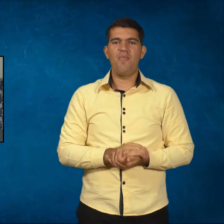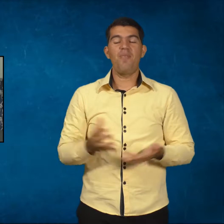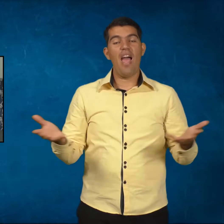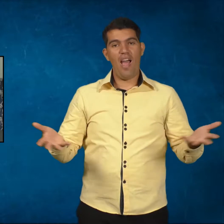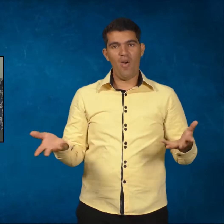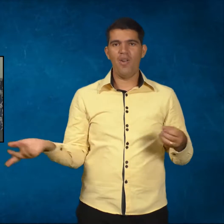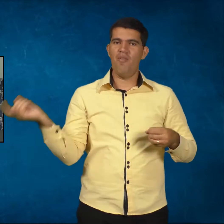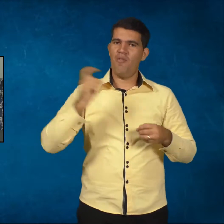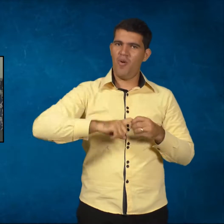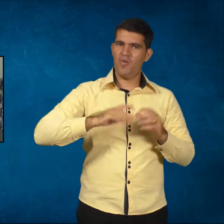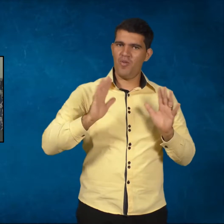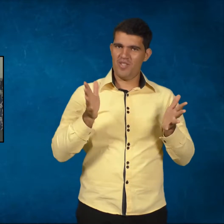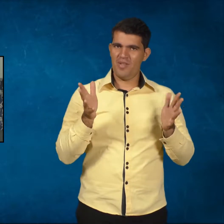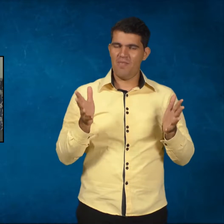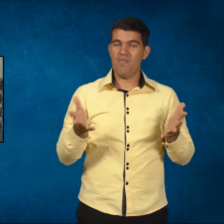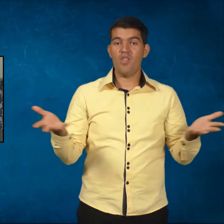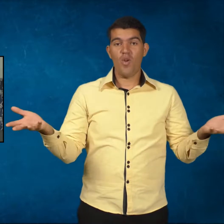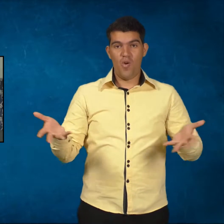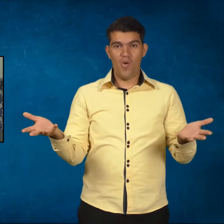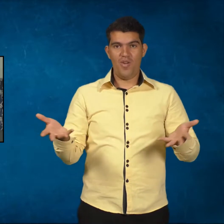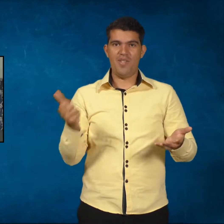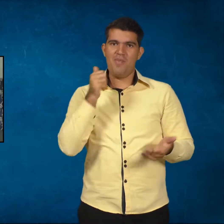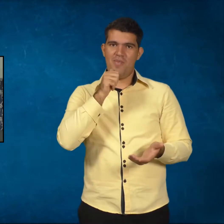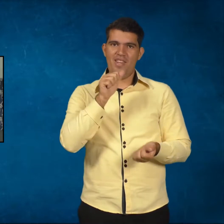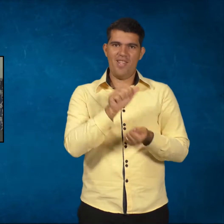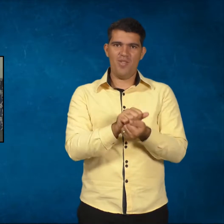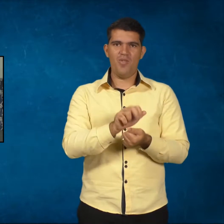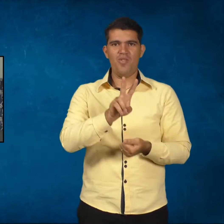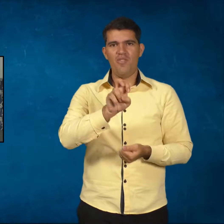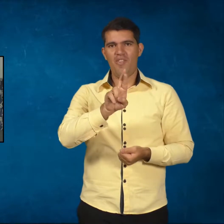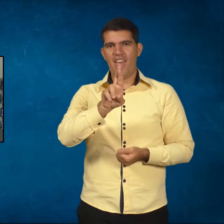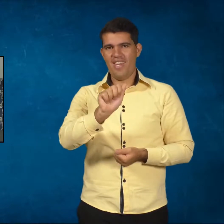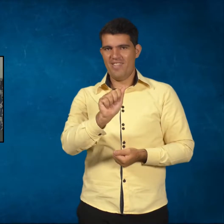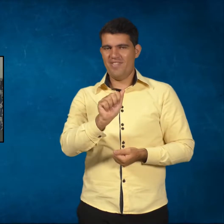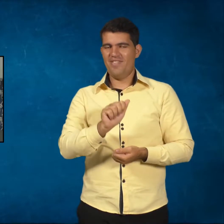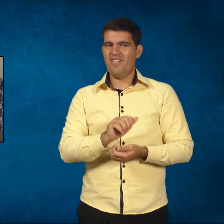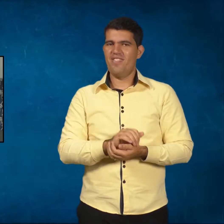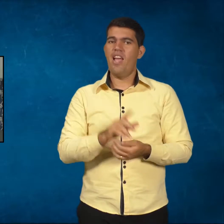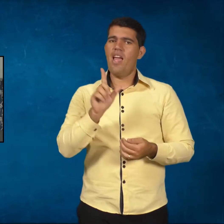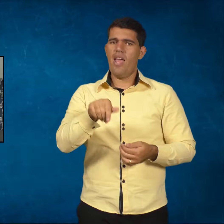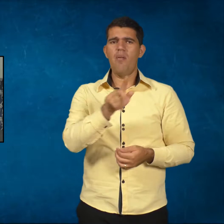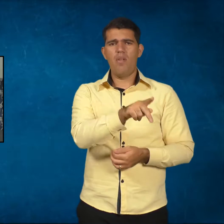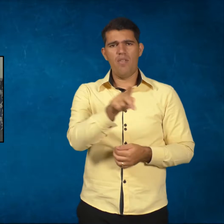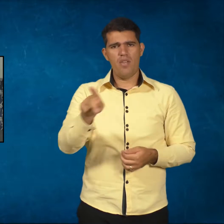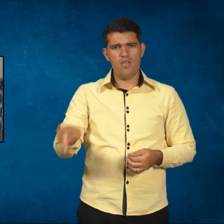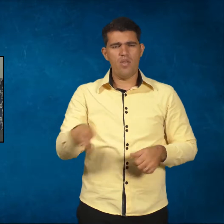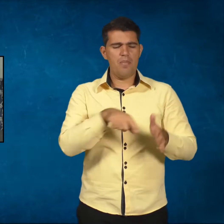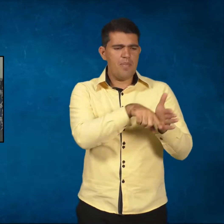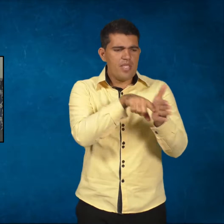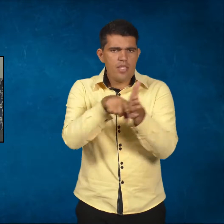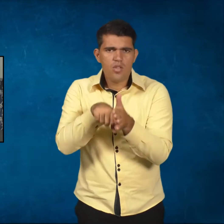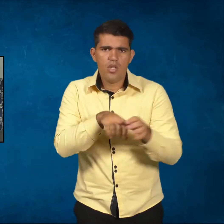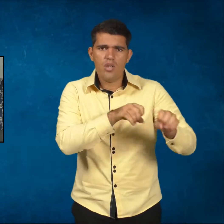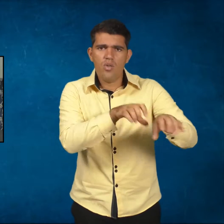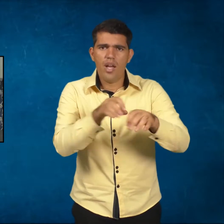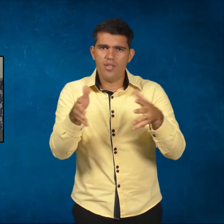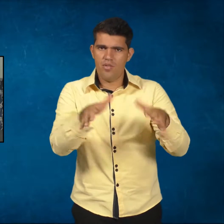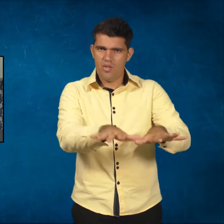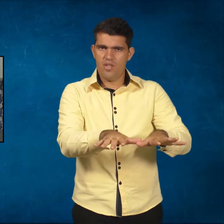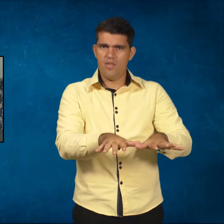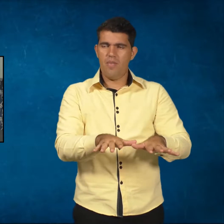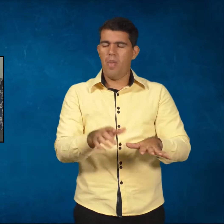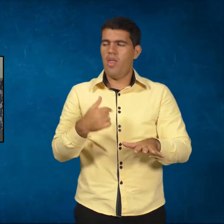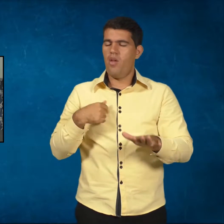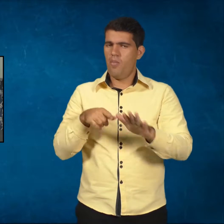Estamos de volta com Linha do Tempo, hoje recebendo aqui a professora Vera Lúcia Capellini, que é docente e pesquisadora da educação inclusiva.